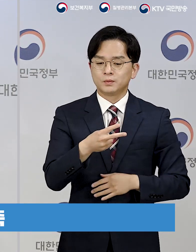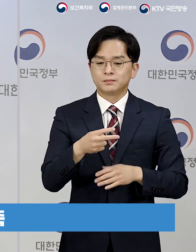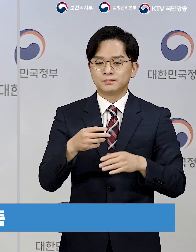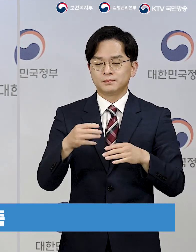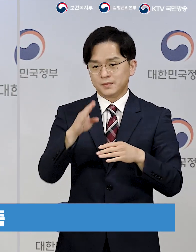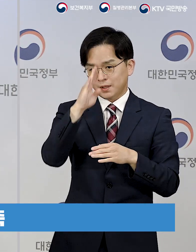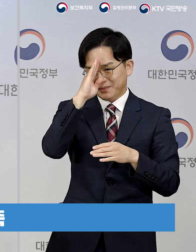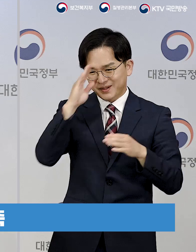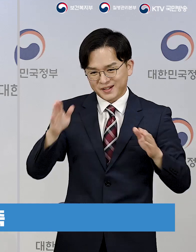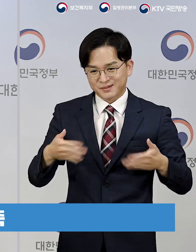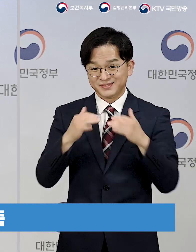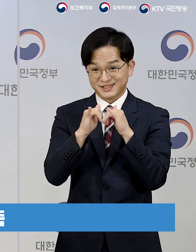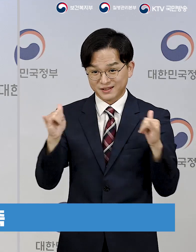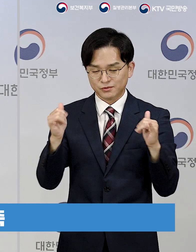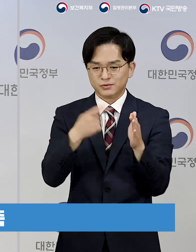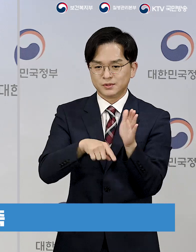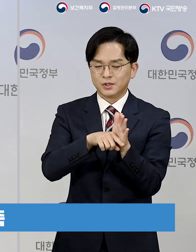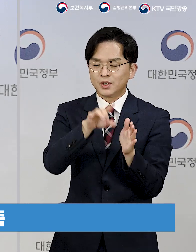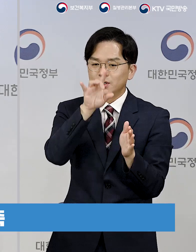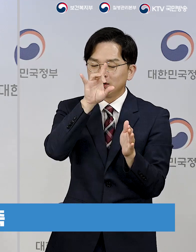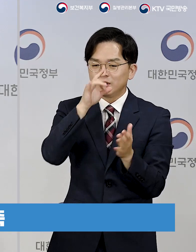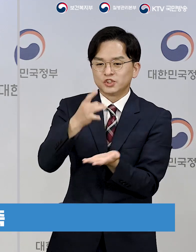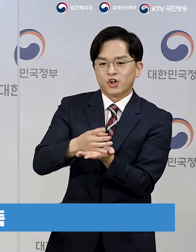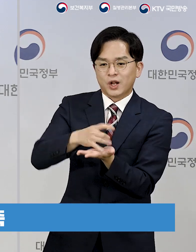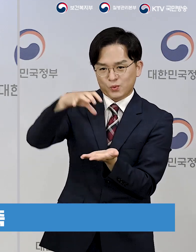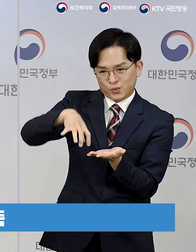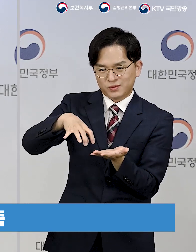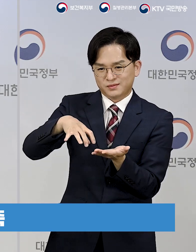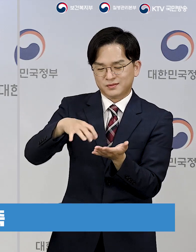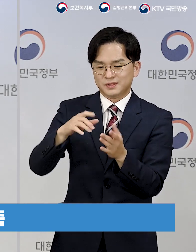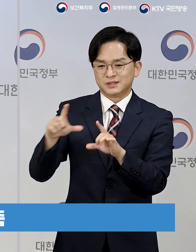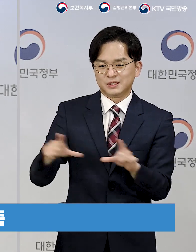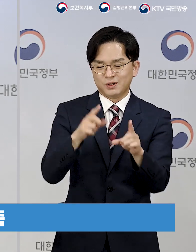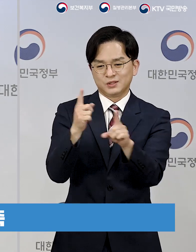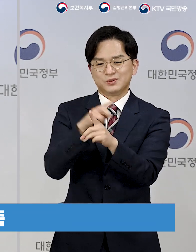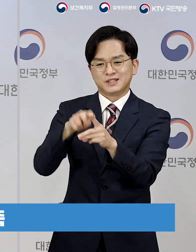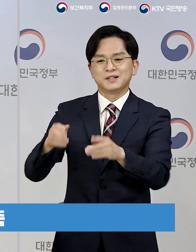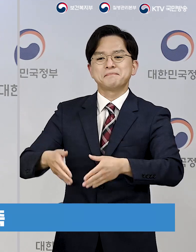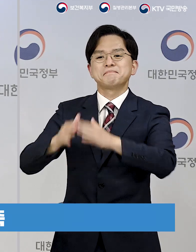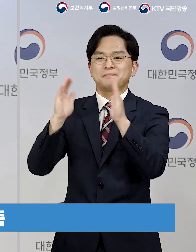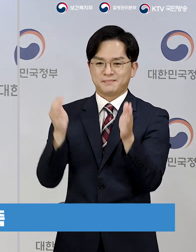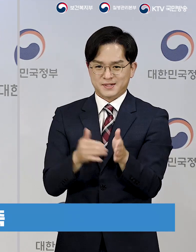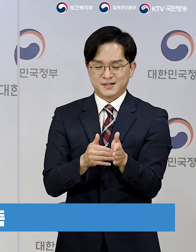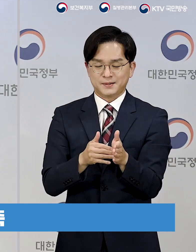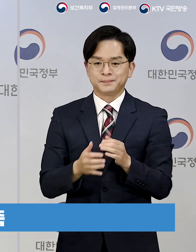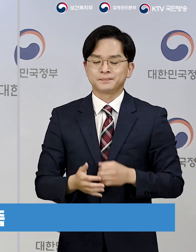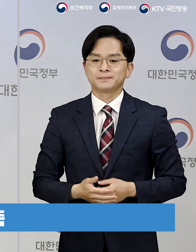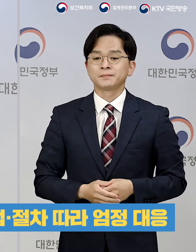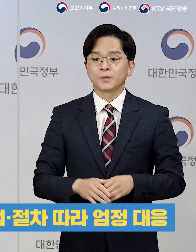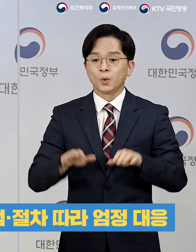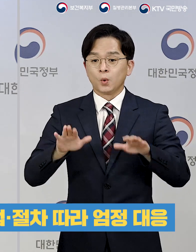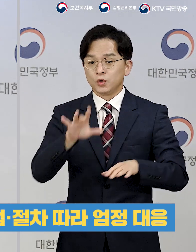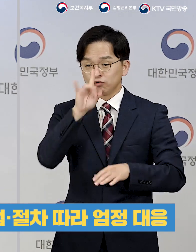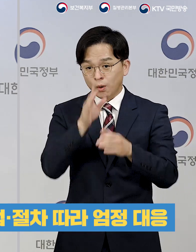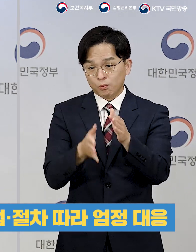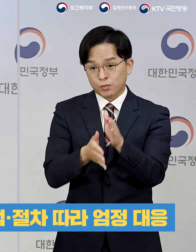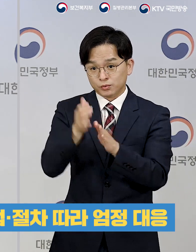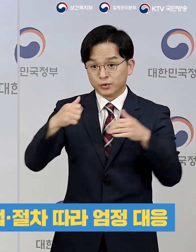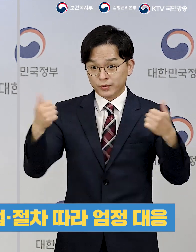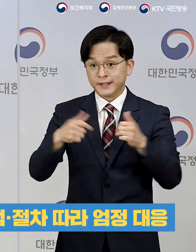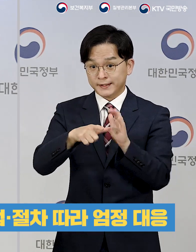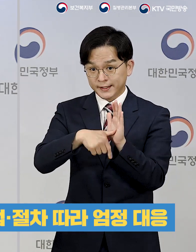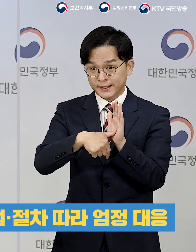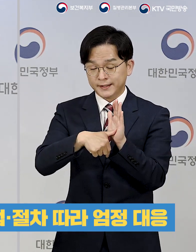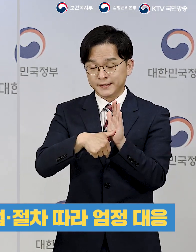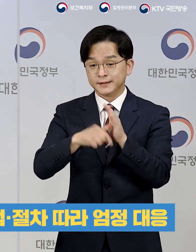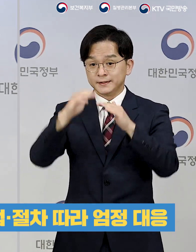또한 경증 환자는 중부권 국제1 생활치료센터에 입소하여 치료받도록 할 계획입니다. 오늘 중대본